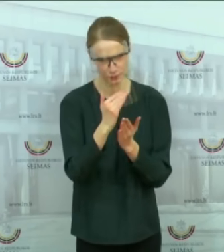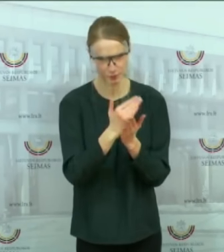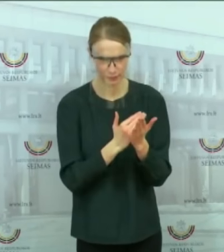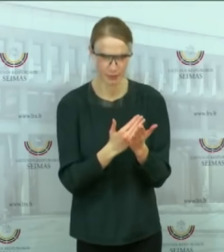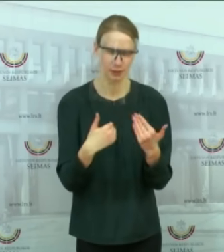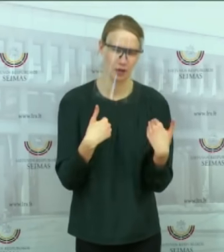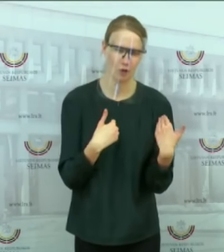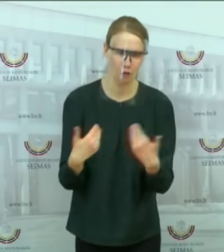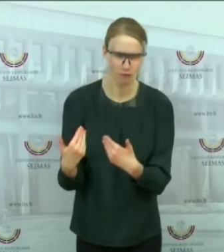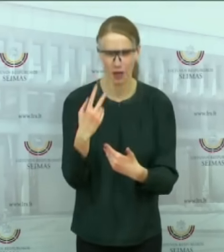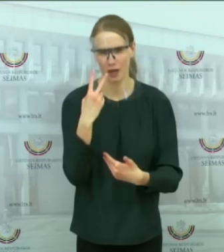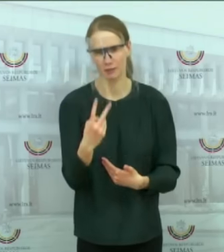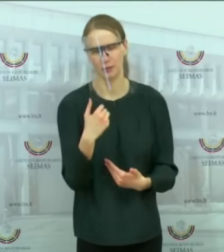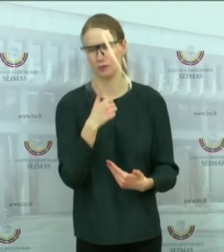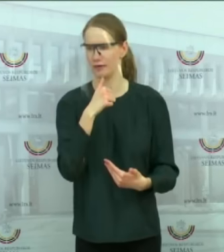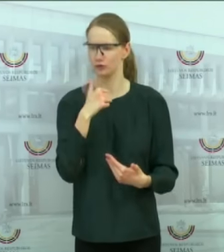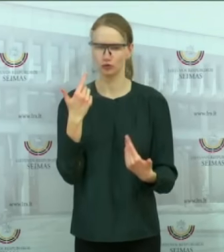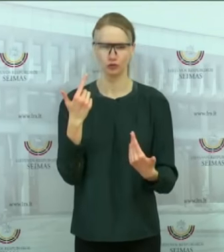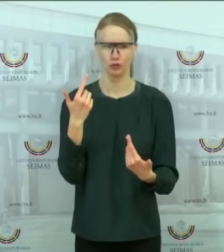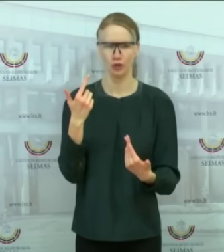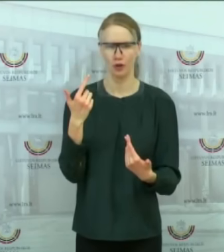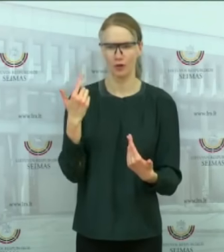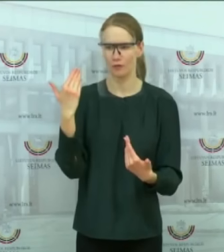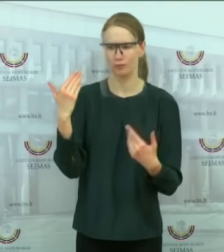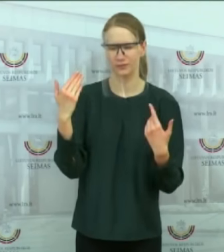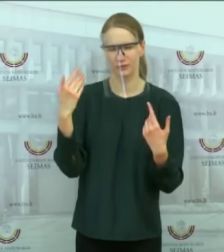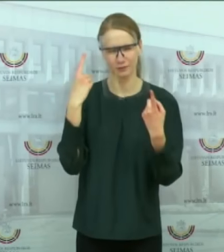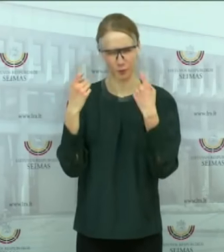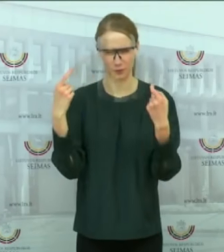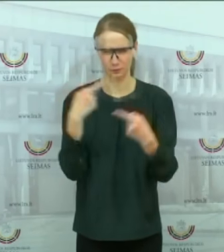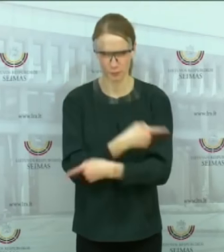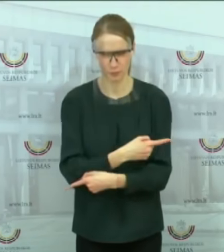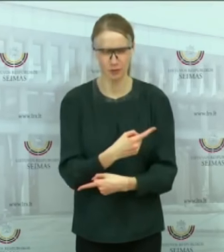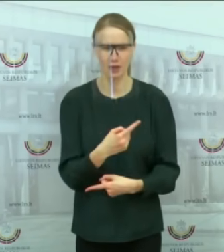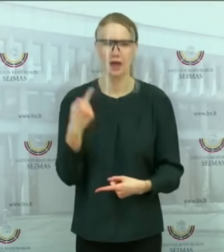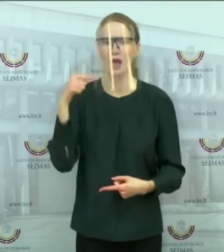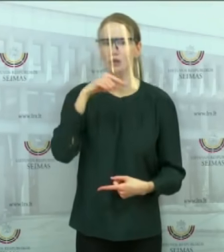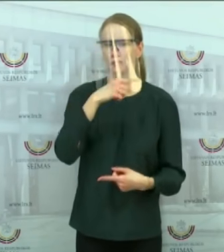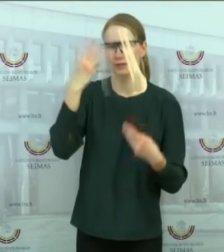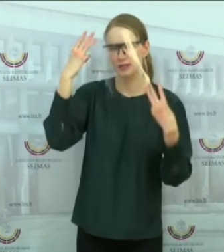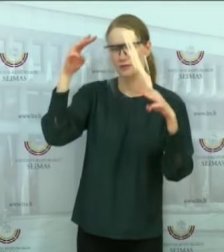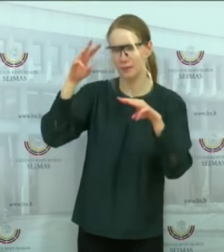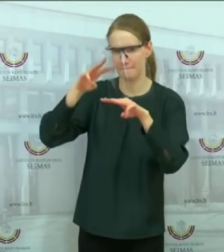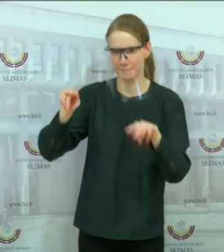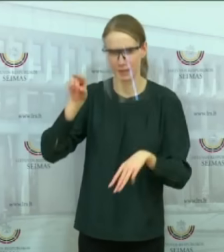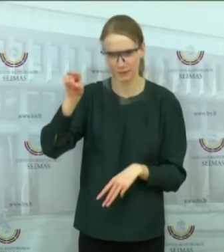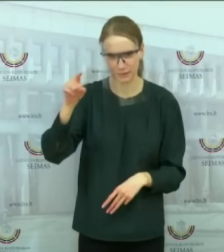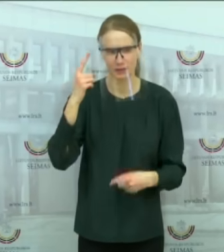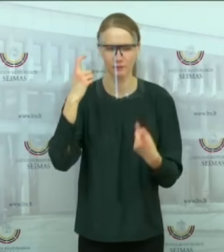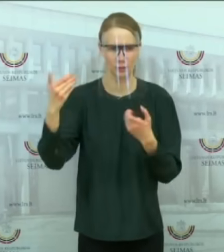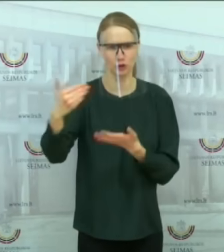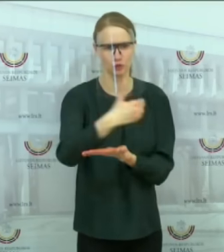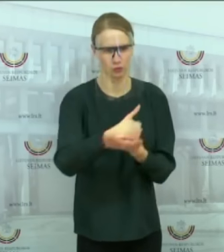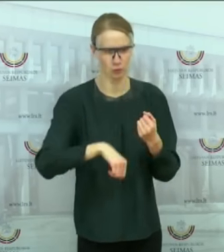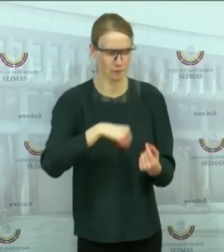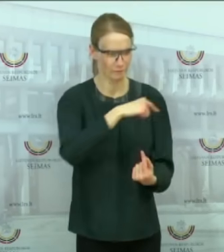kažkokį logikos netitikimą, kreiptis tiesiog ir informuoti ekonomikos ir inovacijų ministeriją, kuri paprastai ir surenka iš